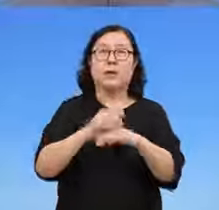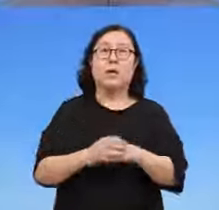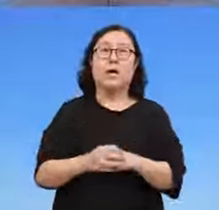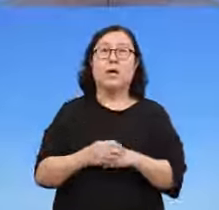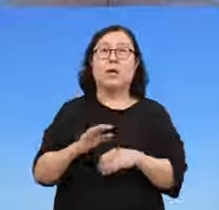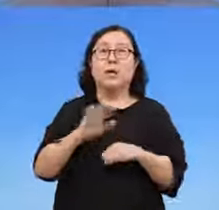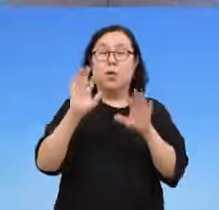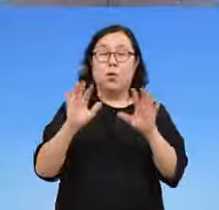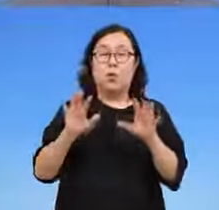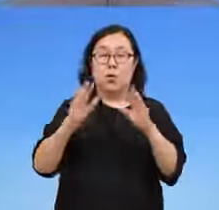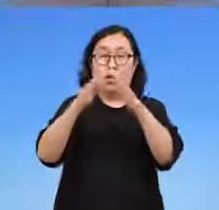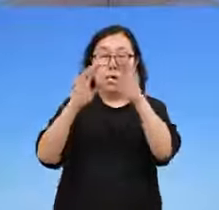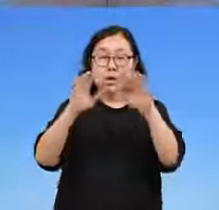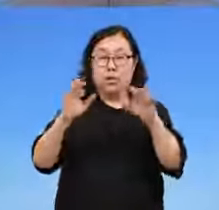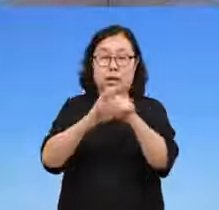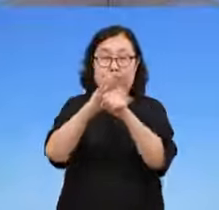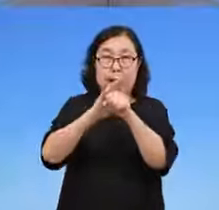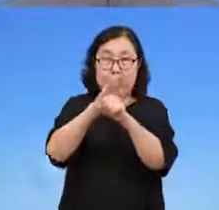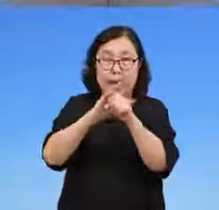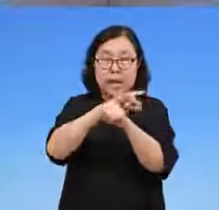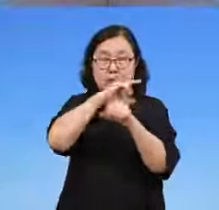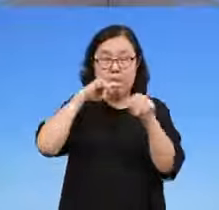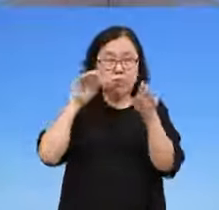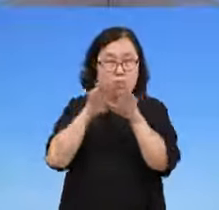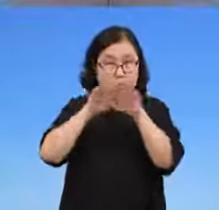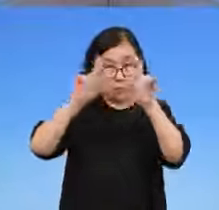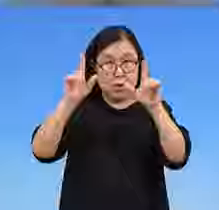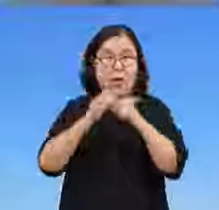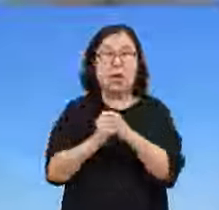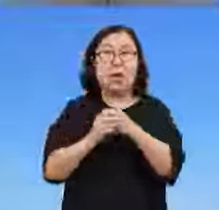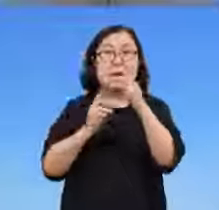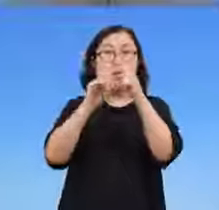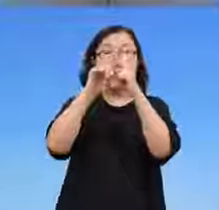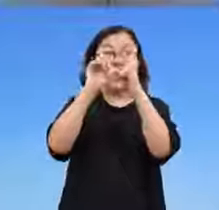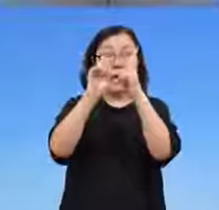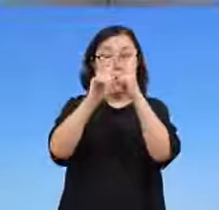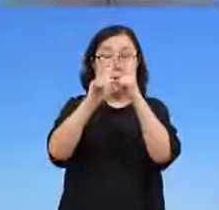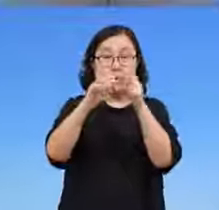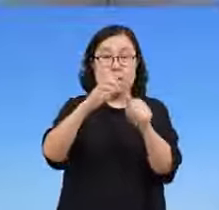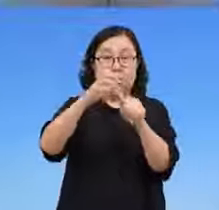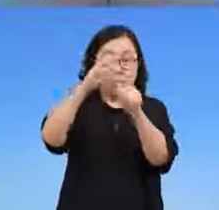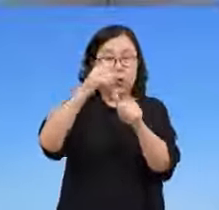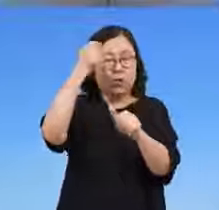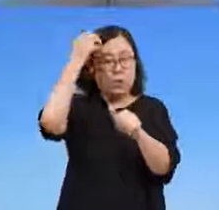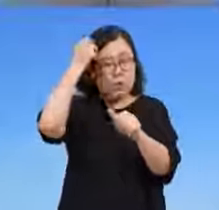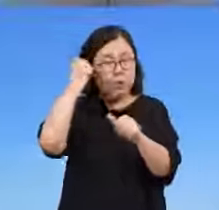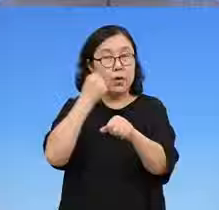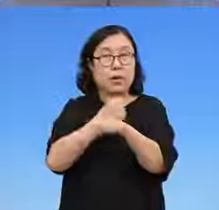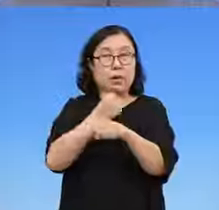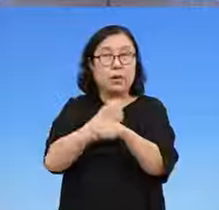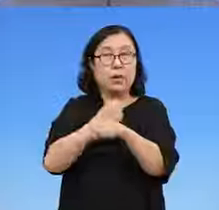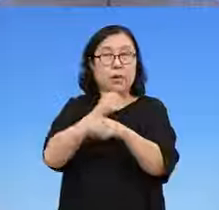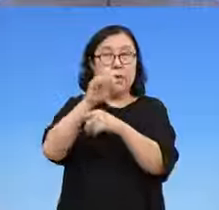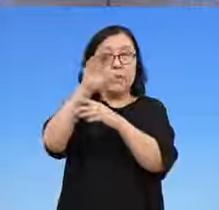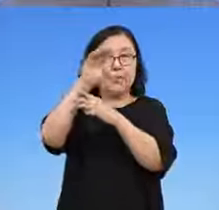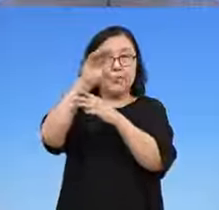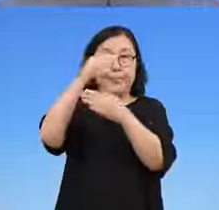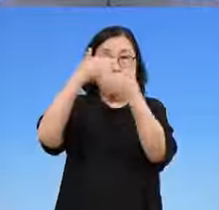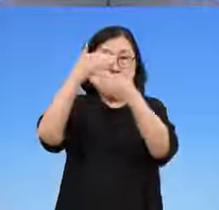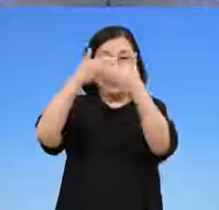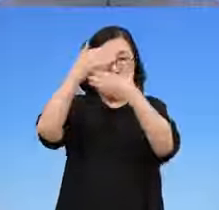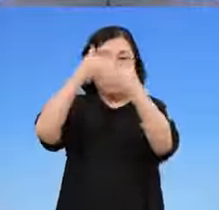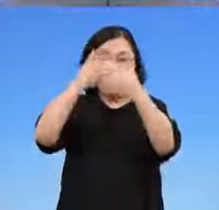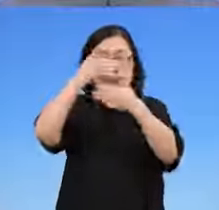맺습니다. 오늘은 이웃 사랑의 주일이라고 말씀드렸지 않습니까? 오늘 이 두 가지 적용을 기억하시면서